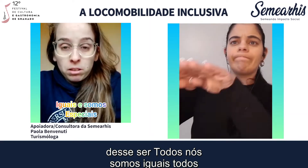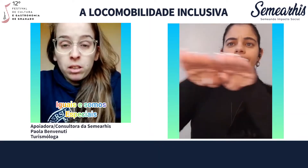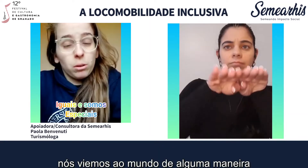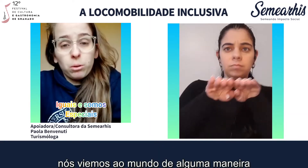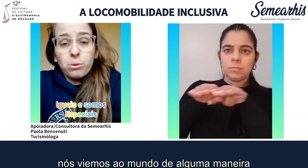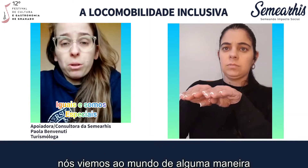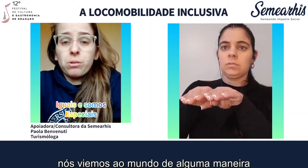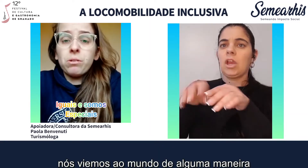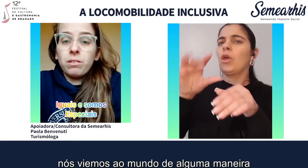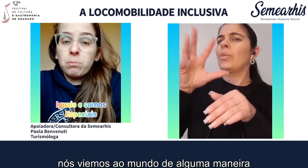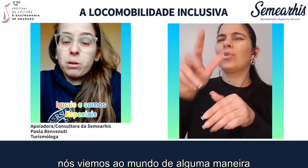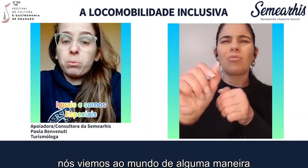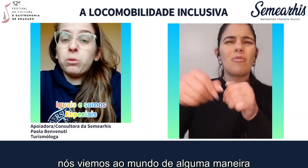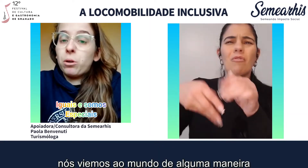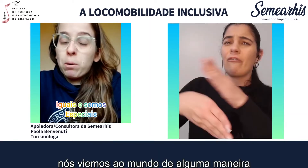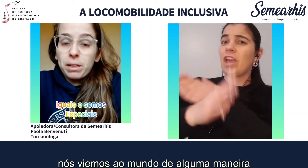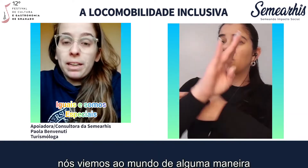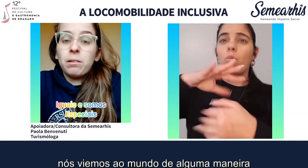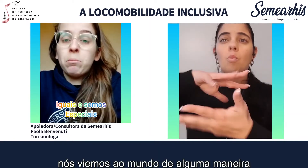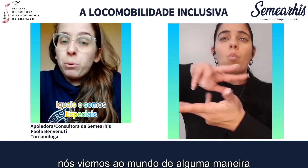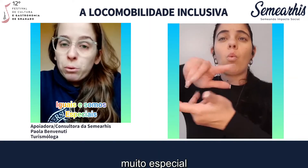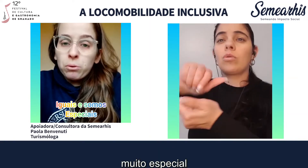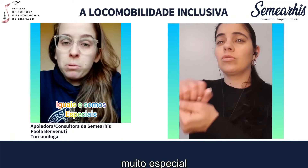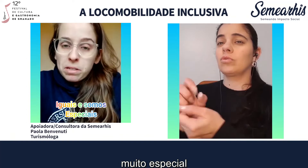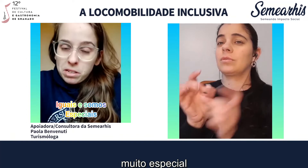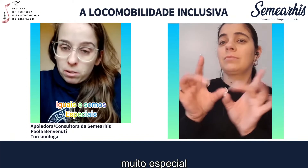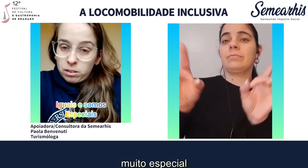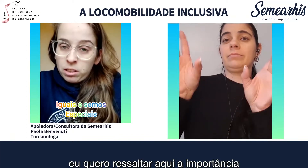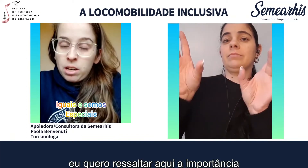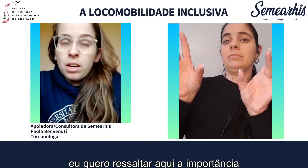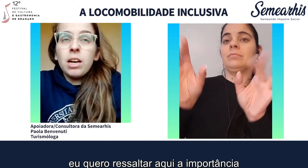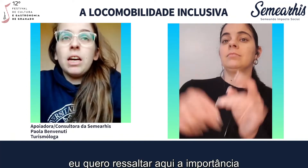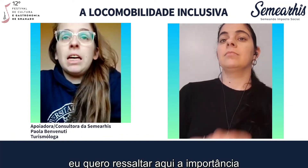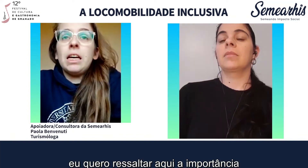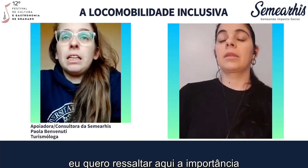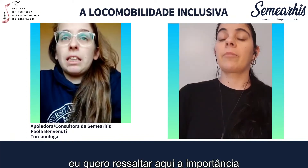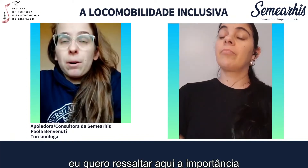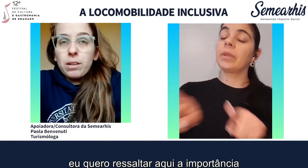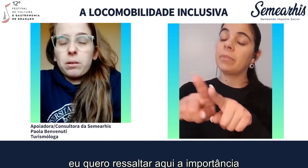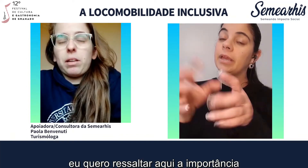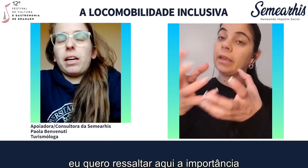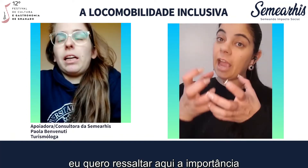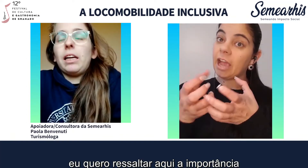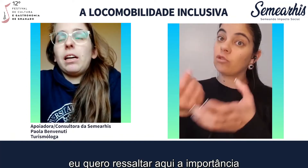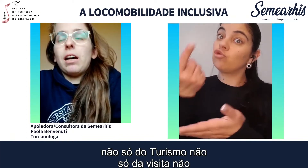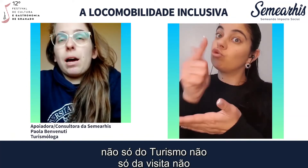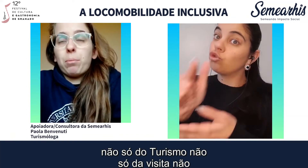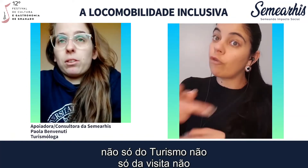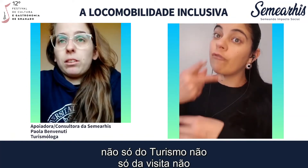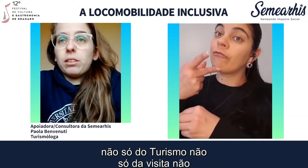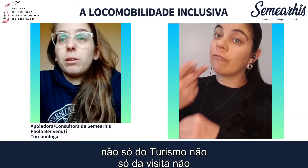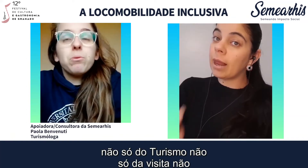iguais. Todos nós viemos ao mundo de alguma maneira muito especial. Quero ressaltar aqui